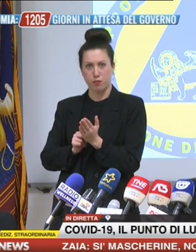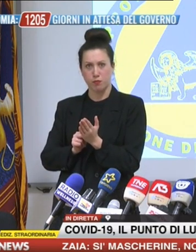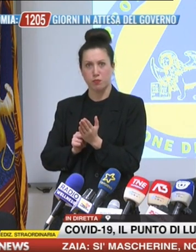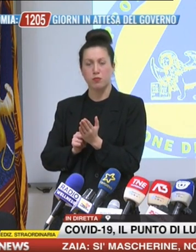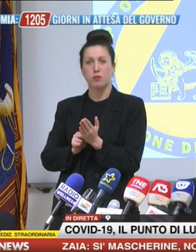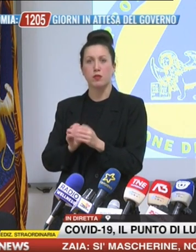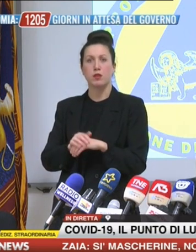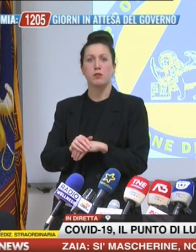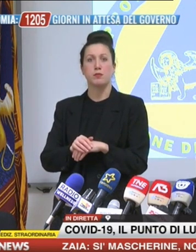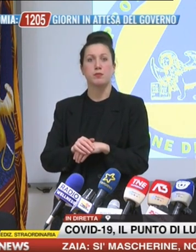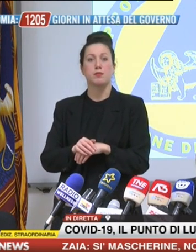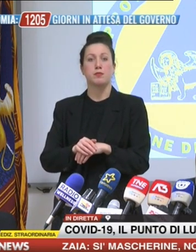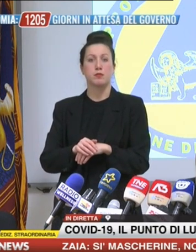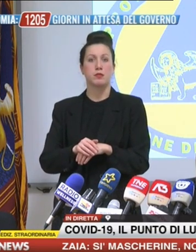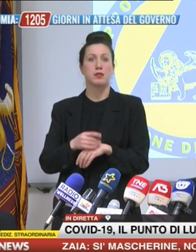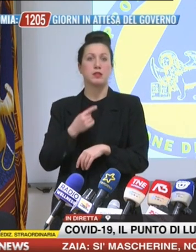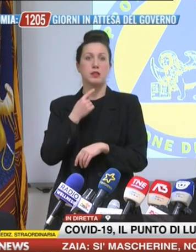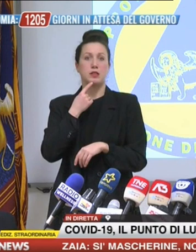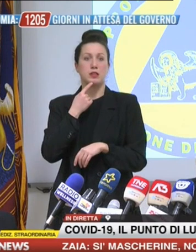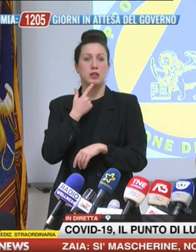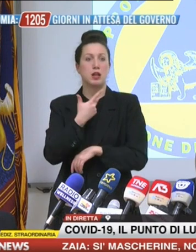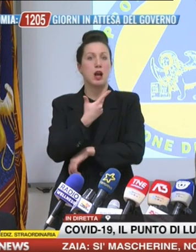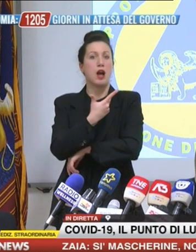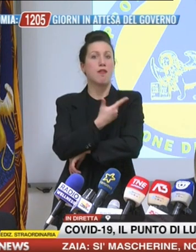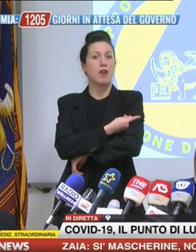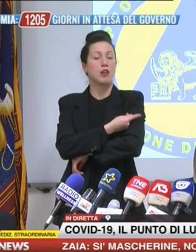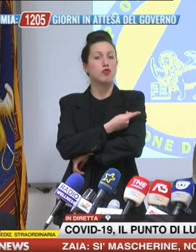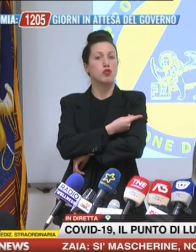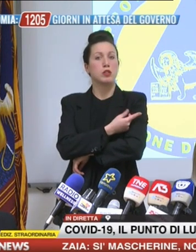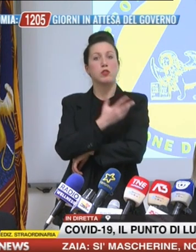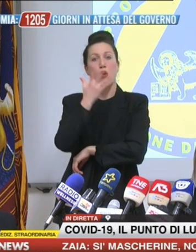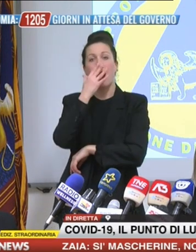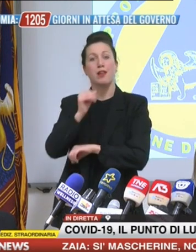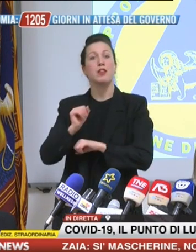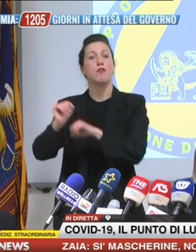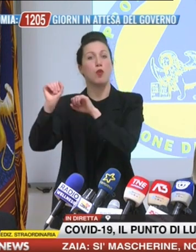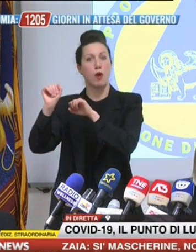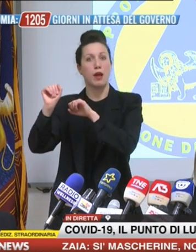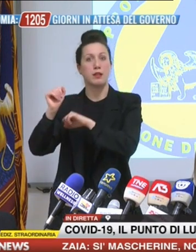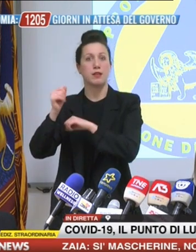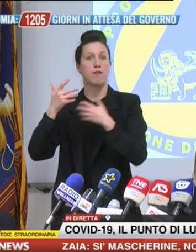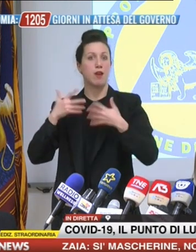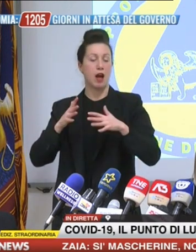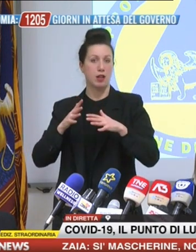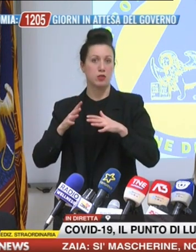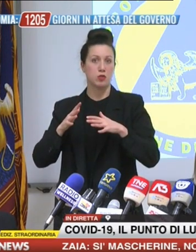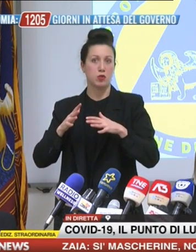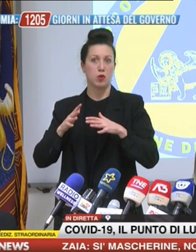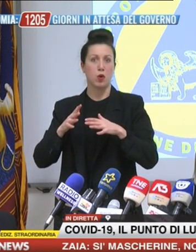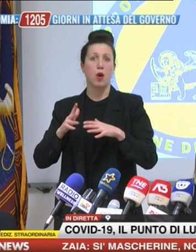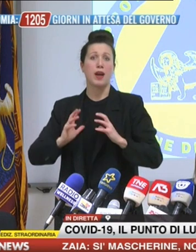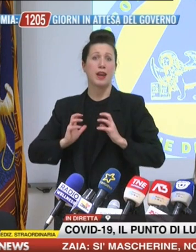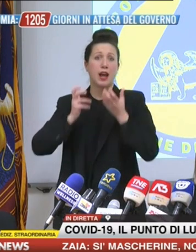insomma, per chi fa l'antinfluenzale, insomma, tipica anche dell'antinfluenzale, quindi insomma nulla di più. Io non ho avuto